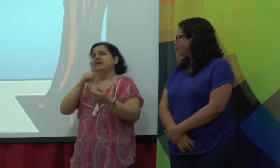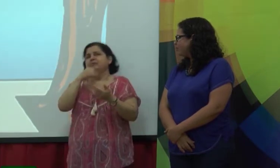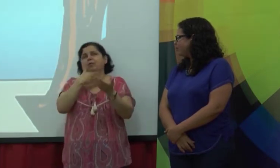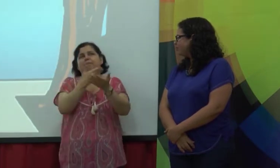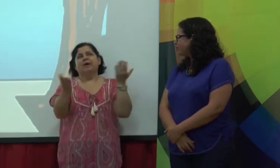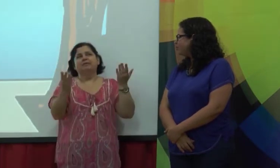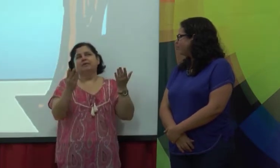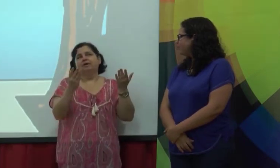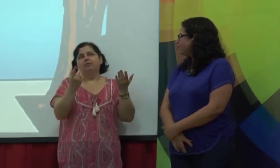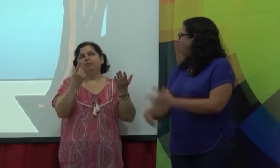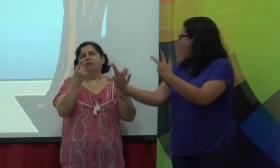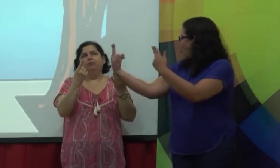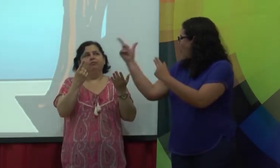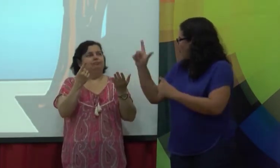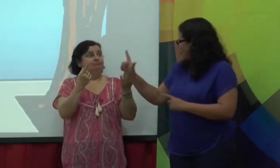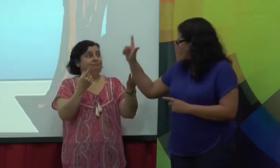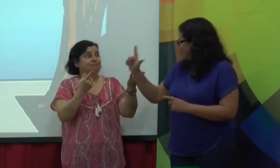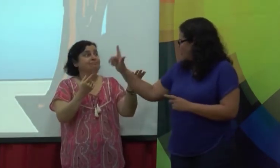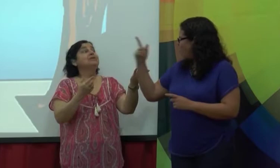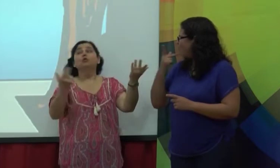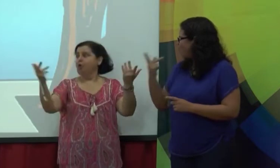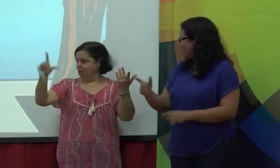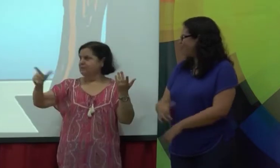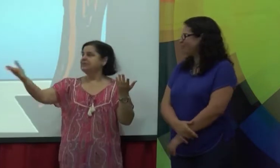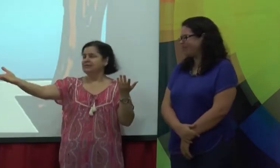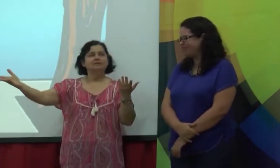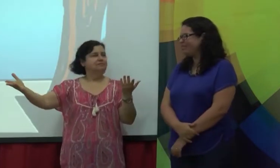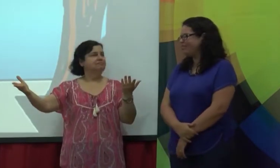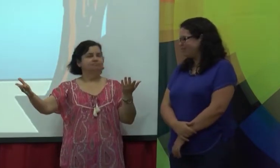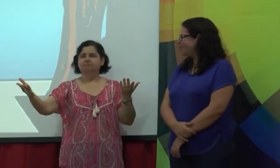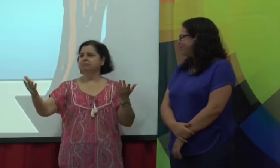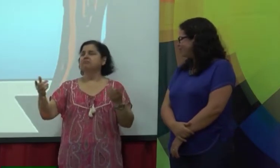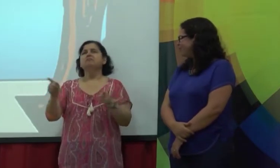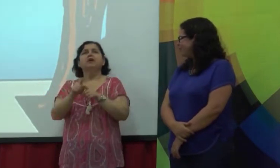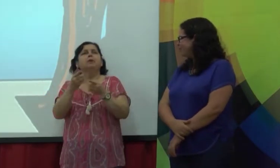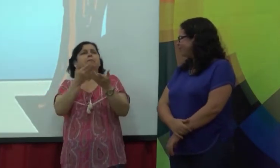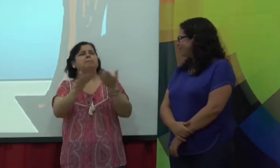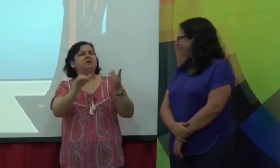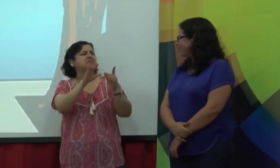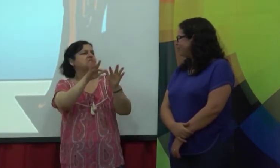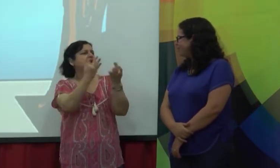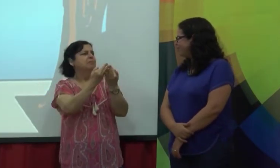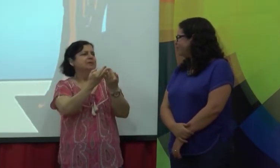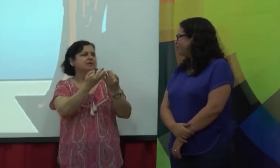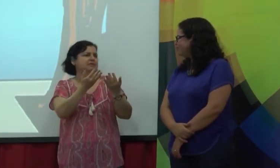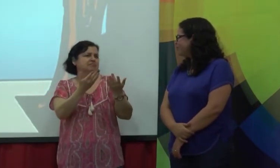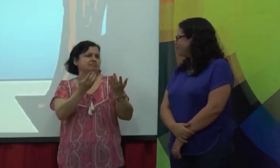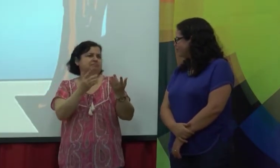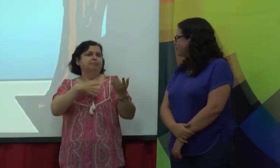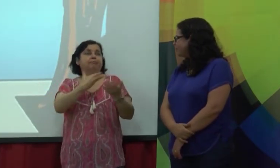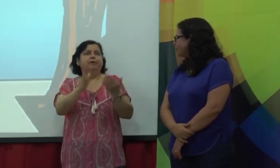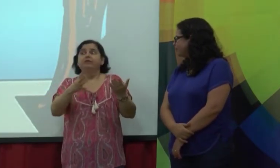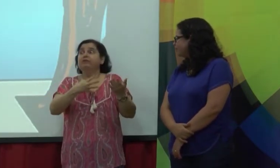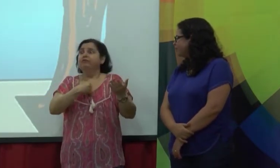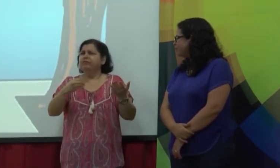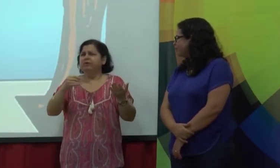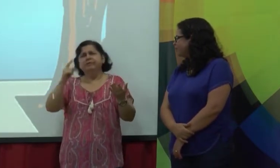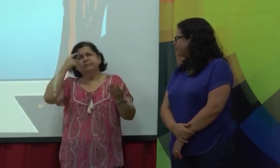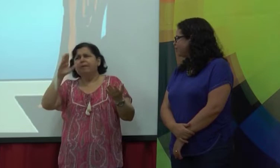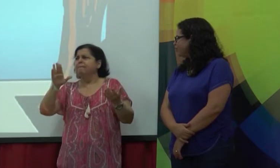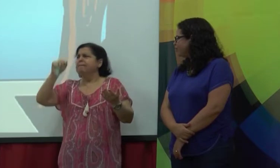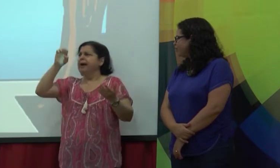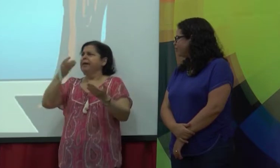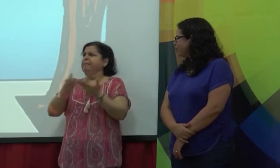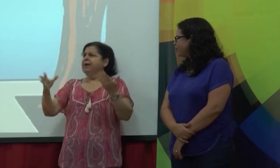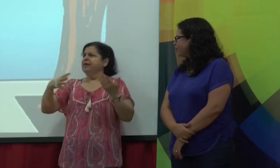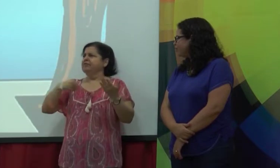igreja e aí perde, né? Como a Luciane explicou aqui, perde o sentido,